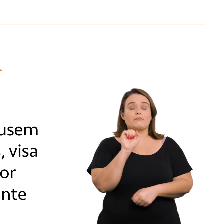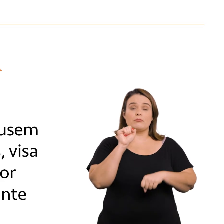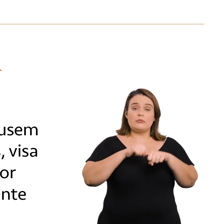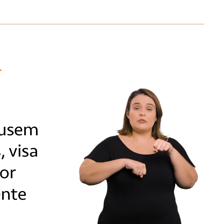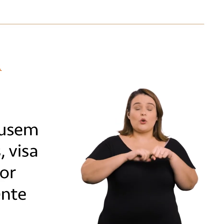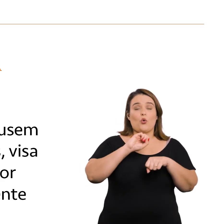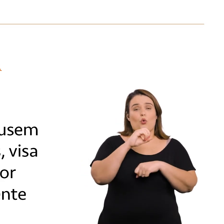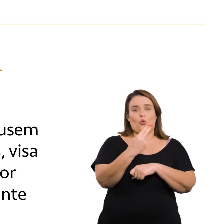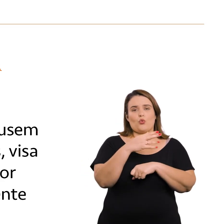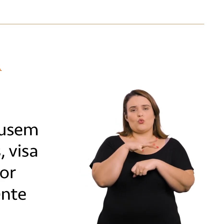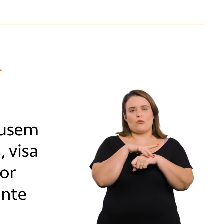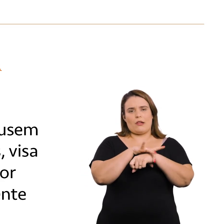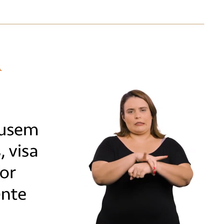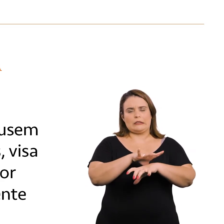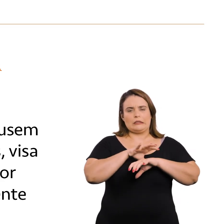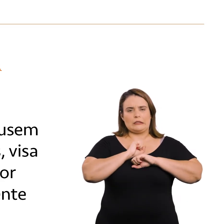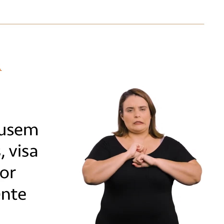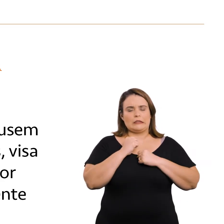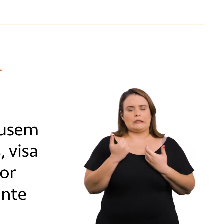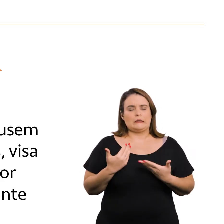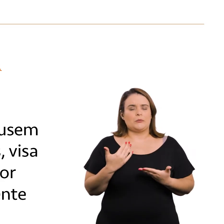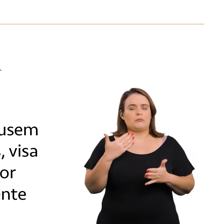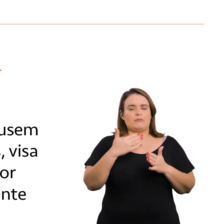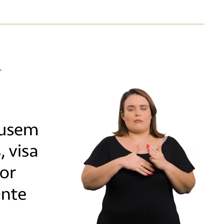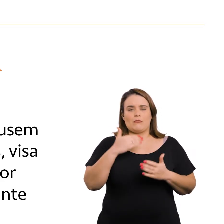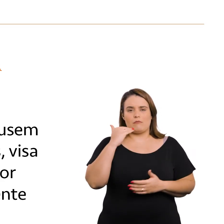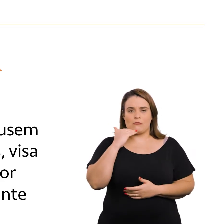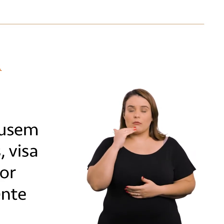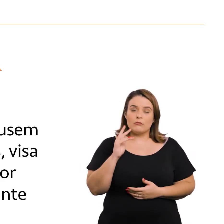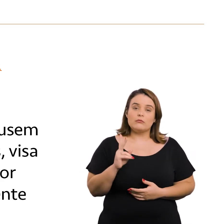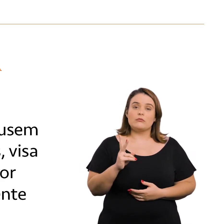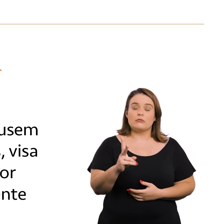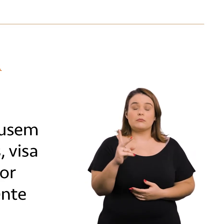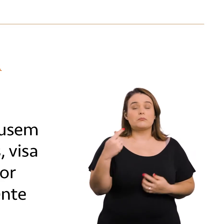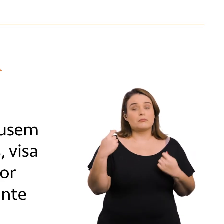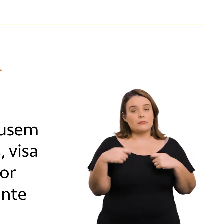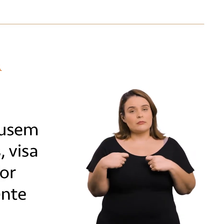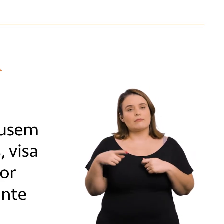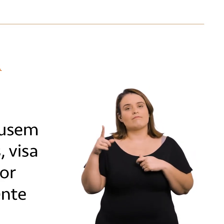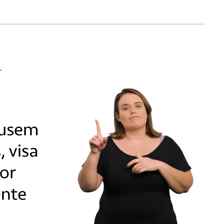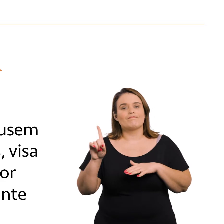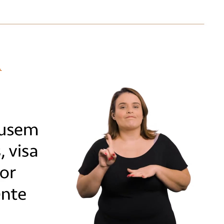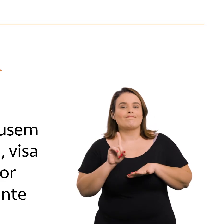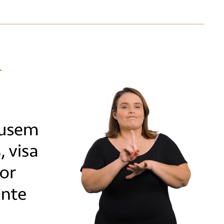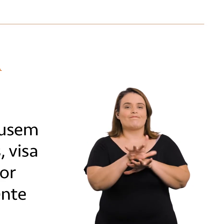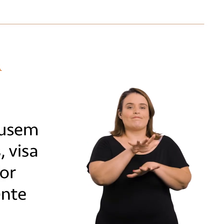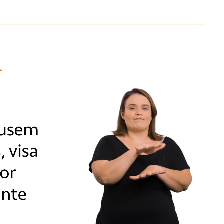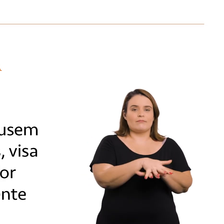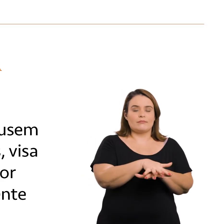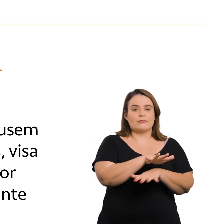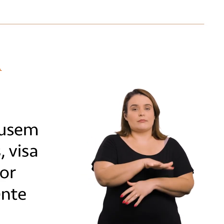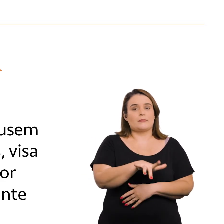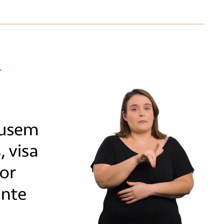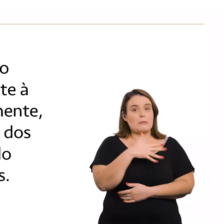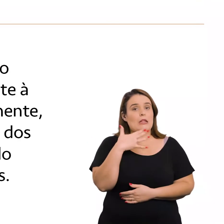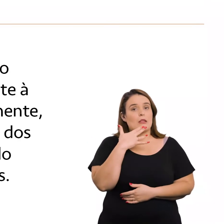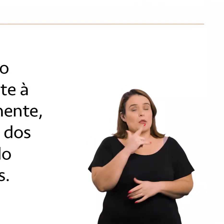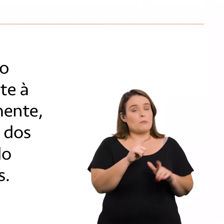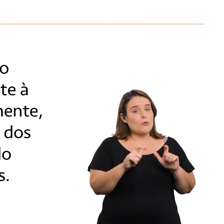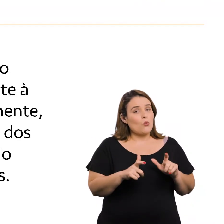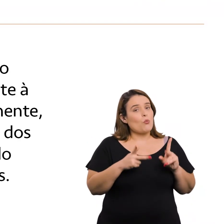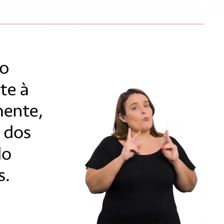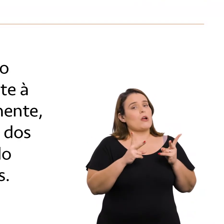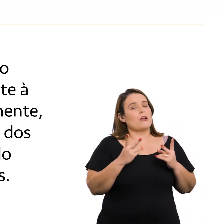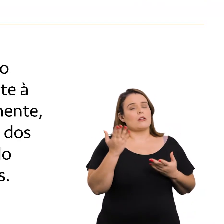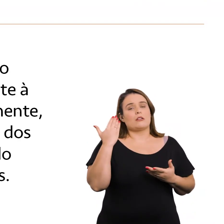que causem incapacidades permanentes, visa a reintegração do trabalhador na empresa, preferencialmente no mesmo